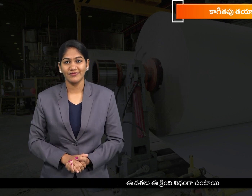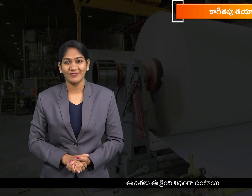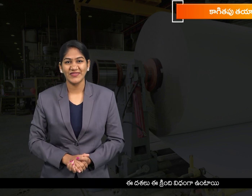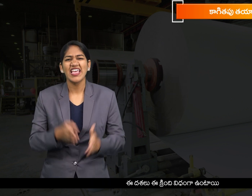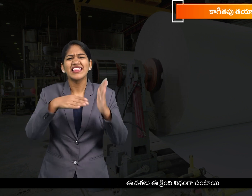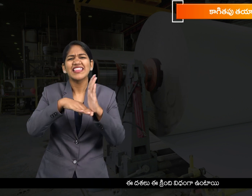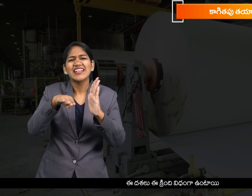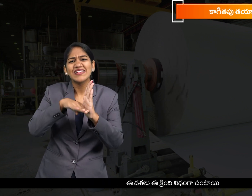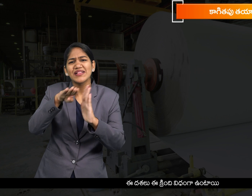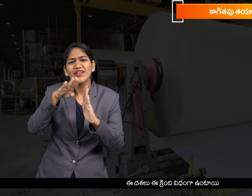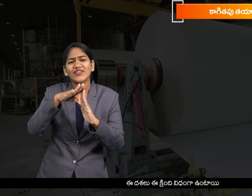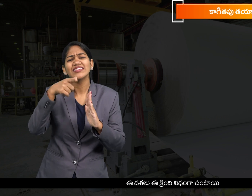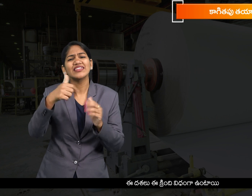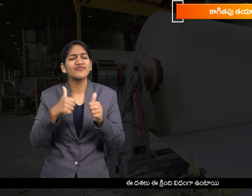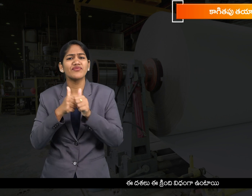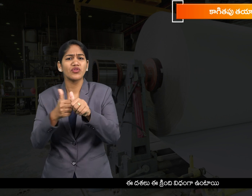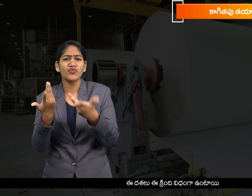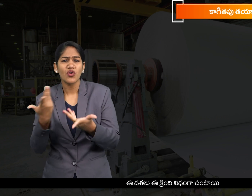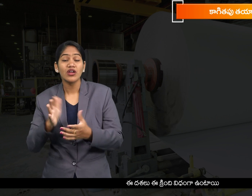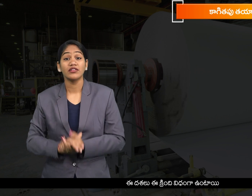ఈ దశలు ఈ క్రింది విధంగా ఉంటాయి.